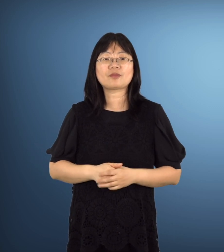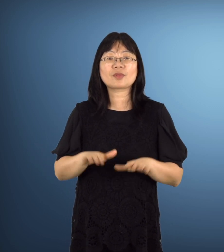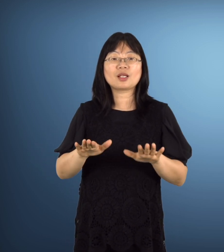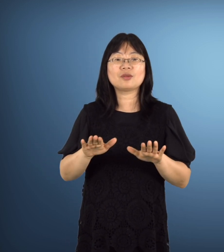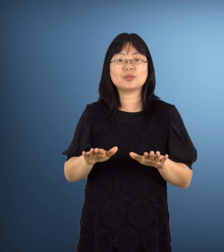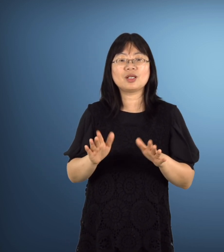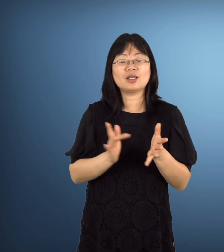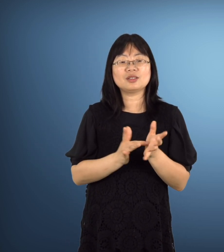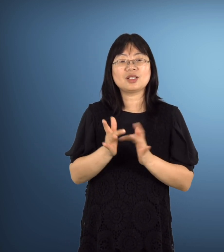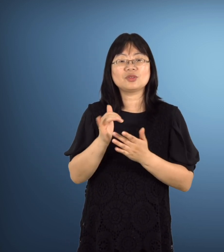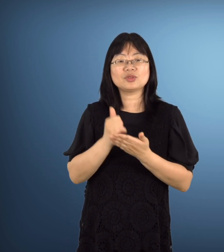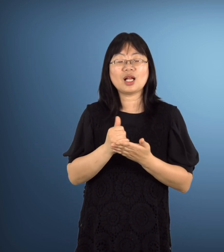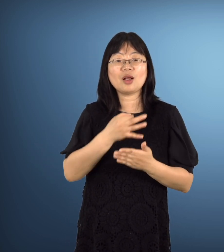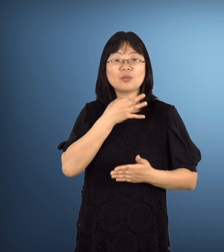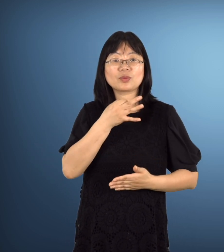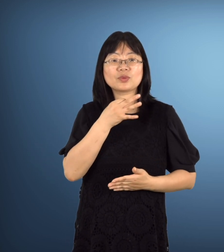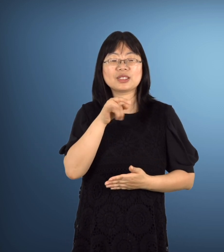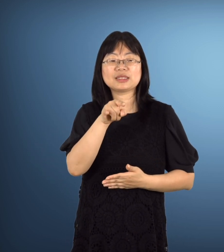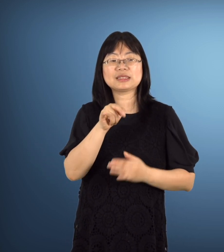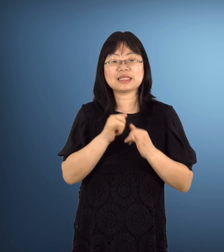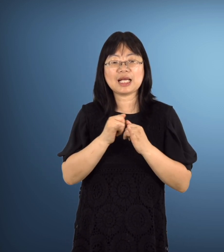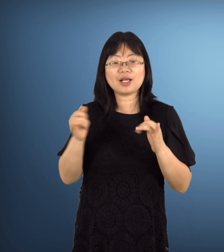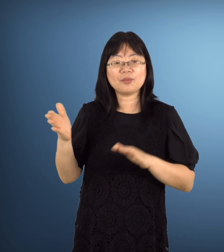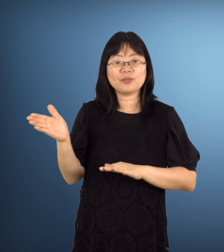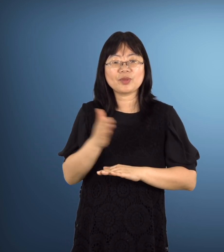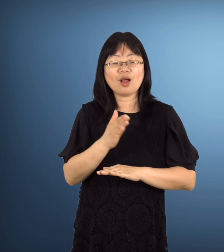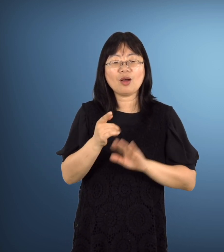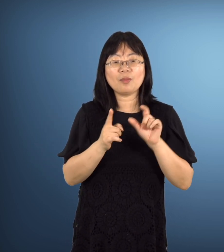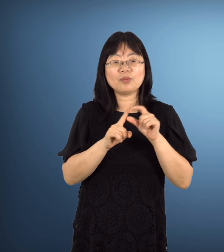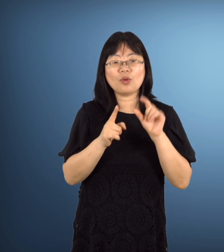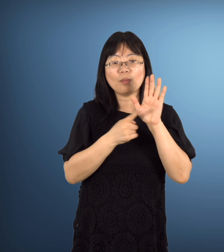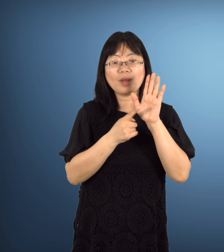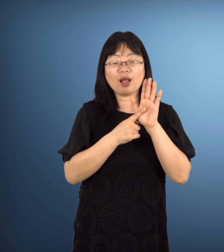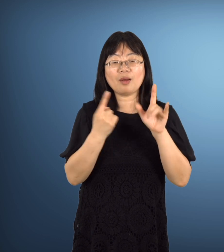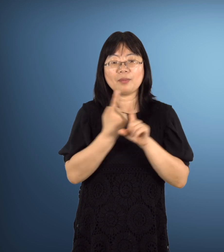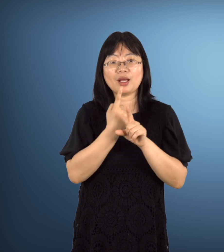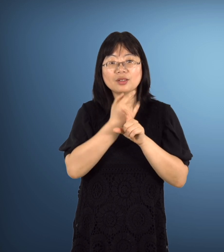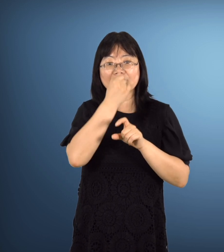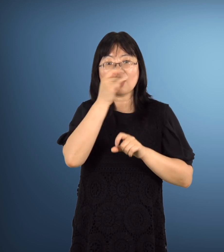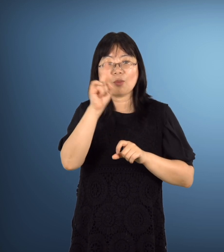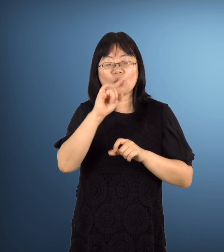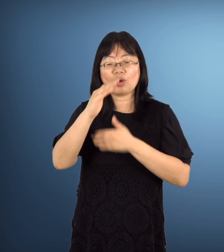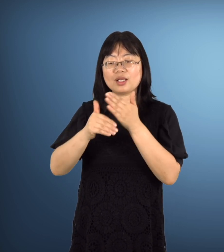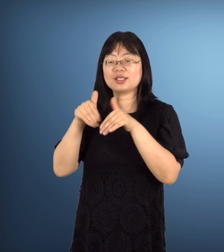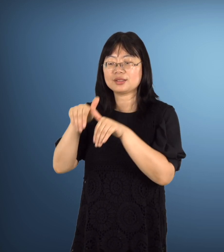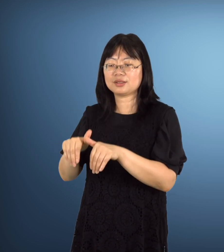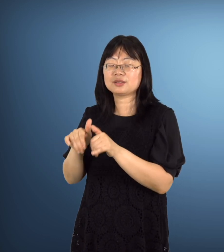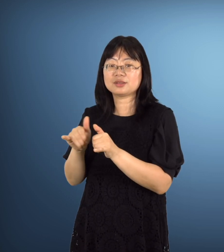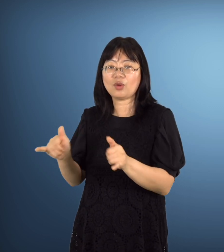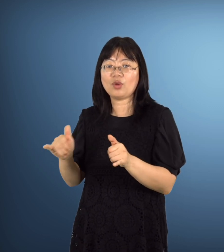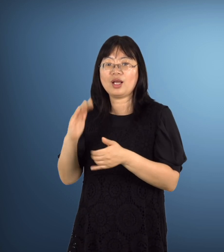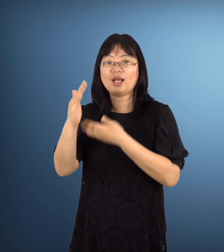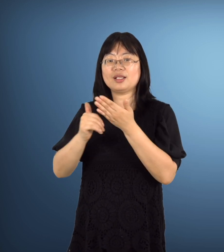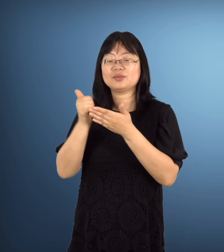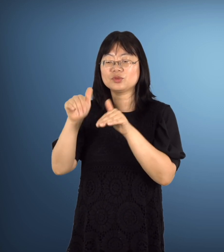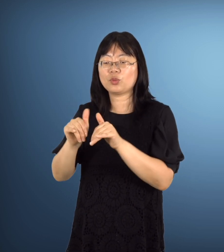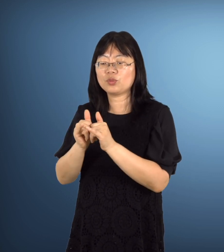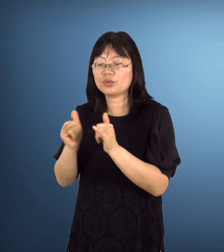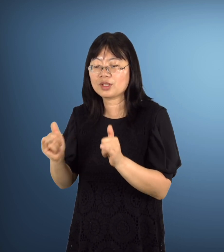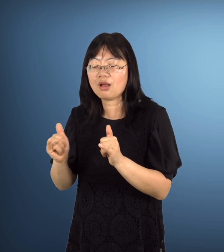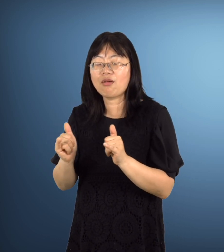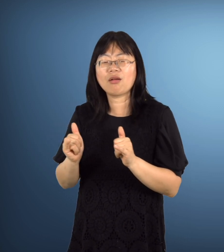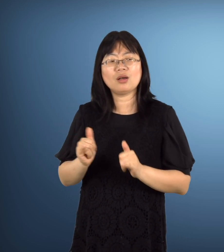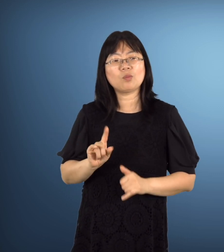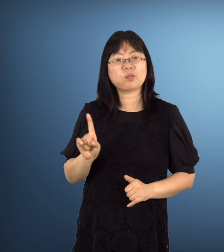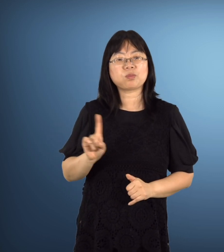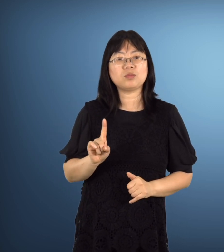이번에는 예수라 하는 그 사람이에서 지금 뭘로 표현이 바뀌었어요? 선지자. 그런데 이 선지자라는 표현도 여러분